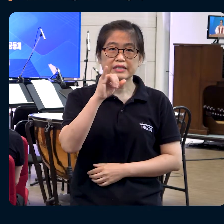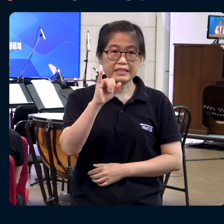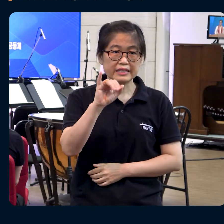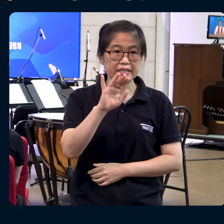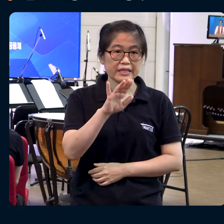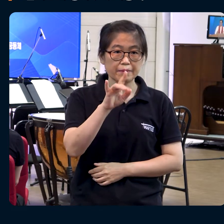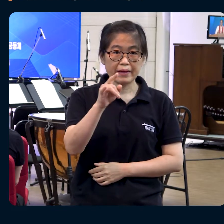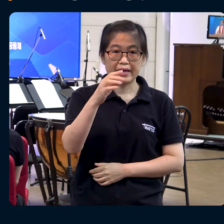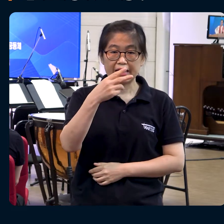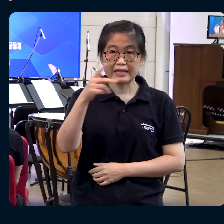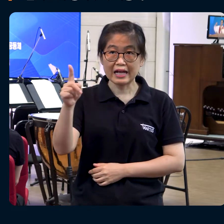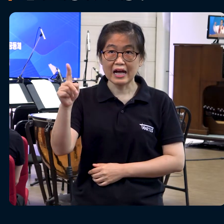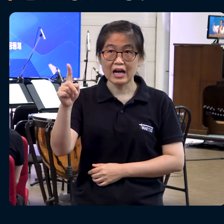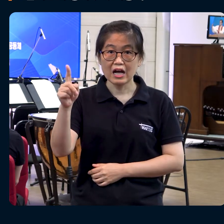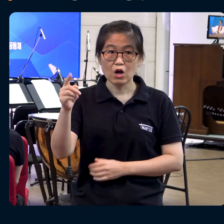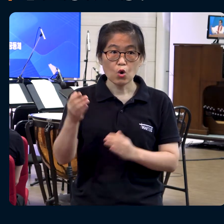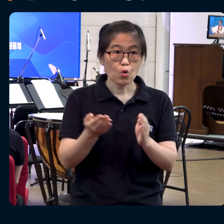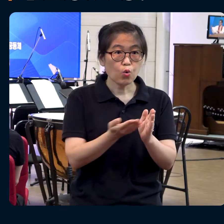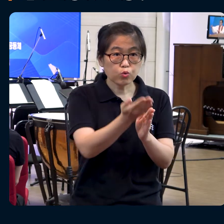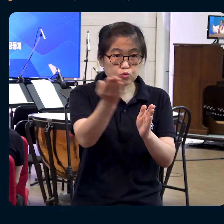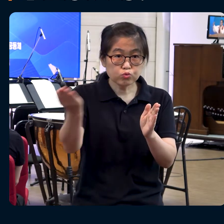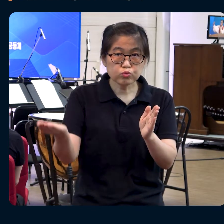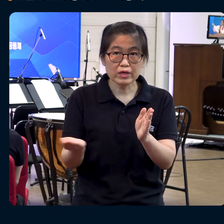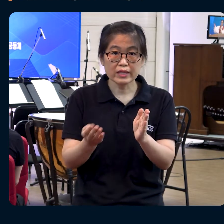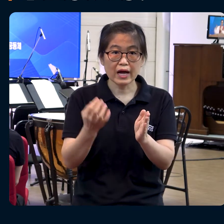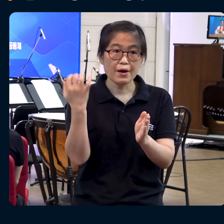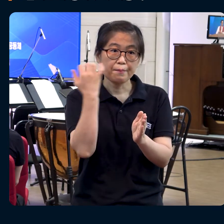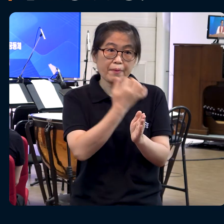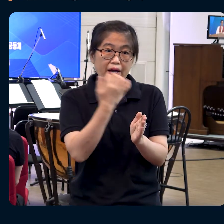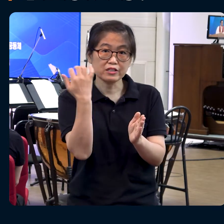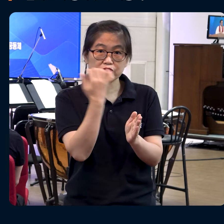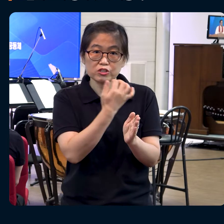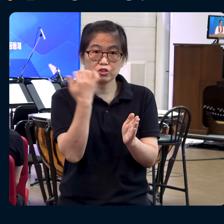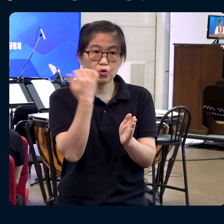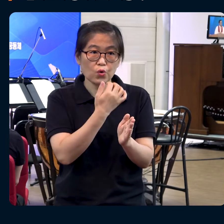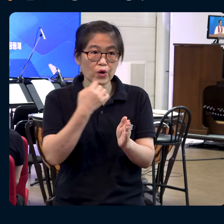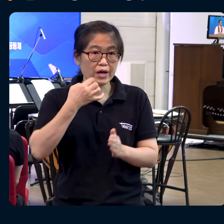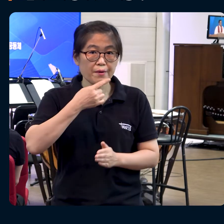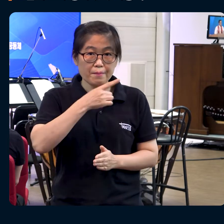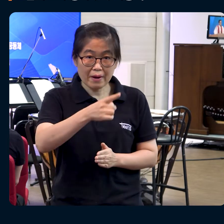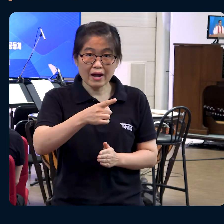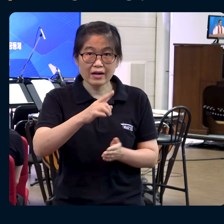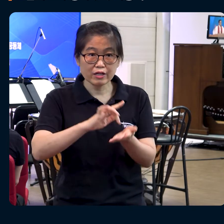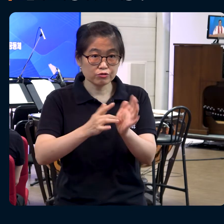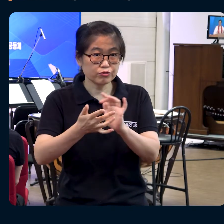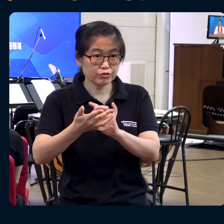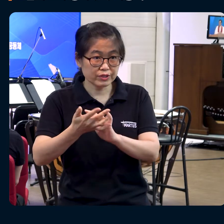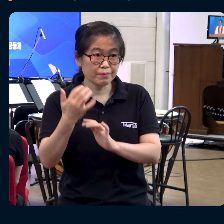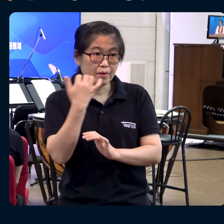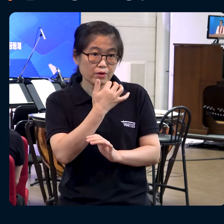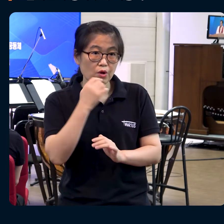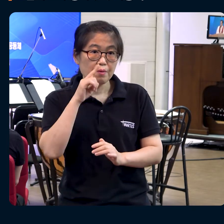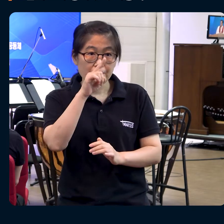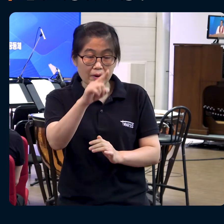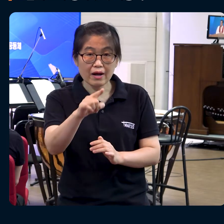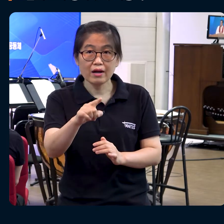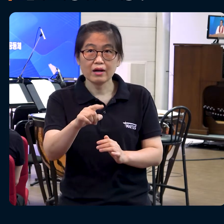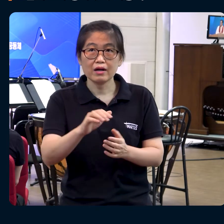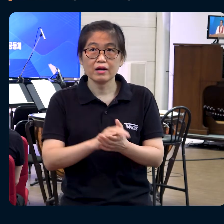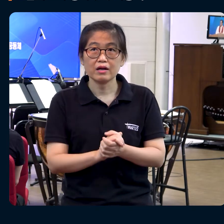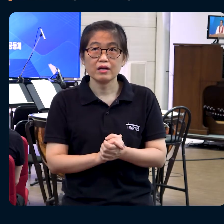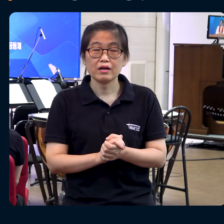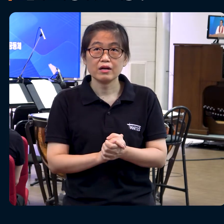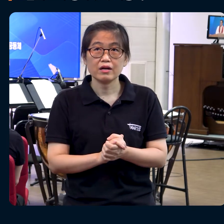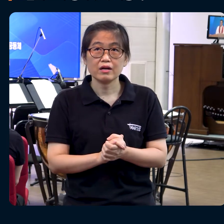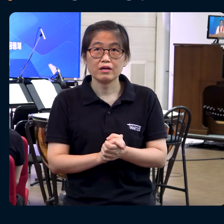디베라 호숫가에서 부활하신 예수님께서 베드로를 만나서, 요한복음 21장. 그때 베드로 상태가